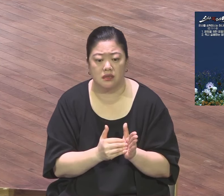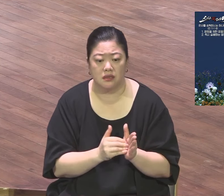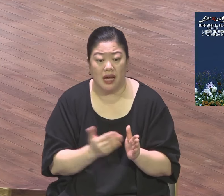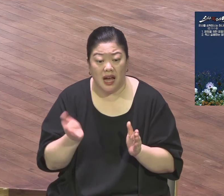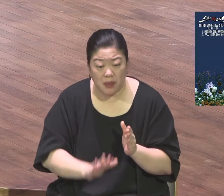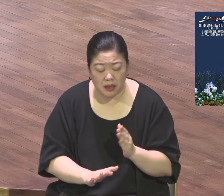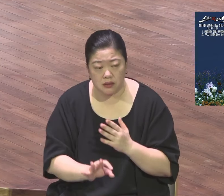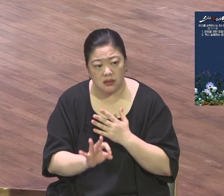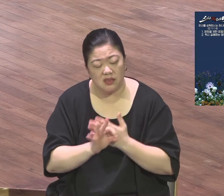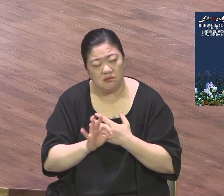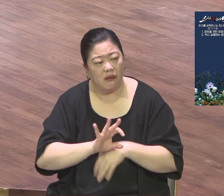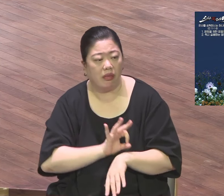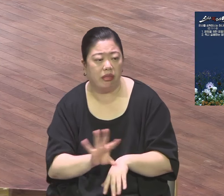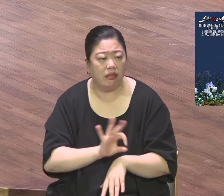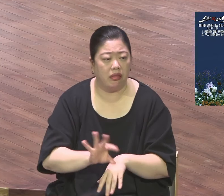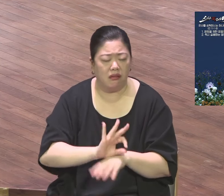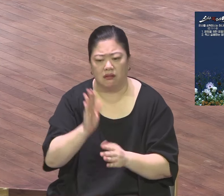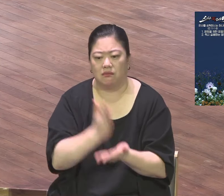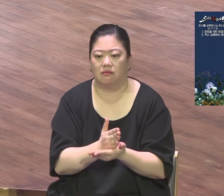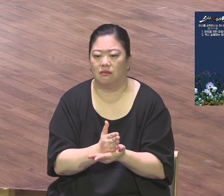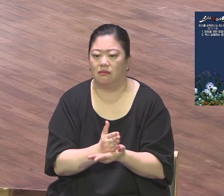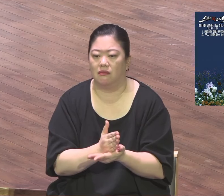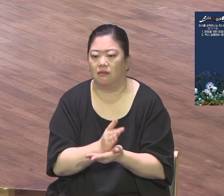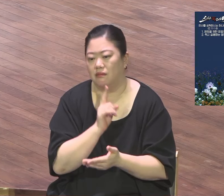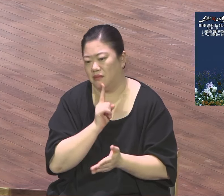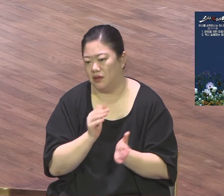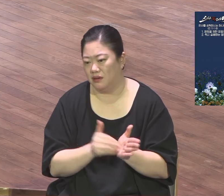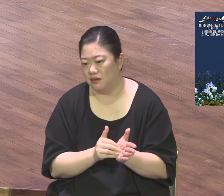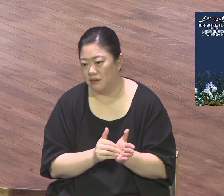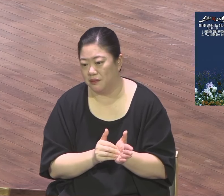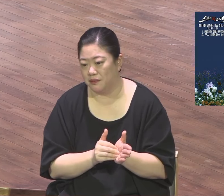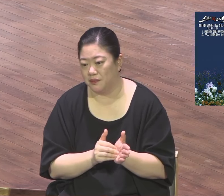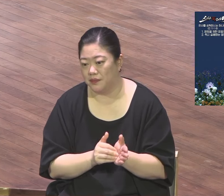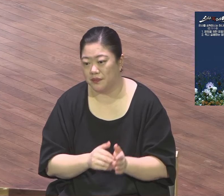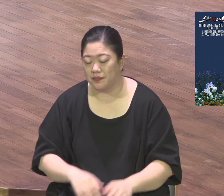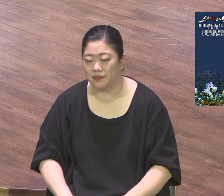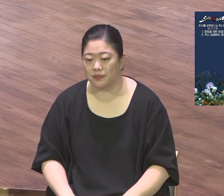우리 생명이 언제 어떻게 될지 몰라요. 막 건강하다.